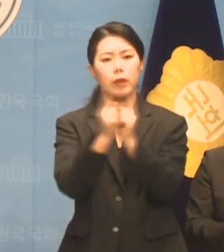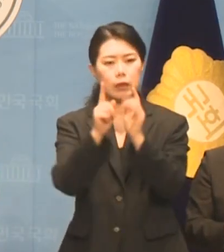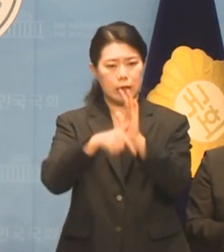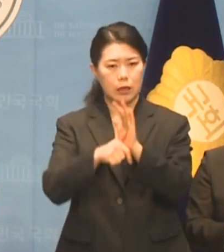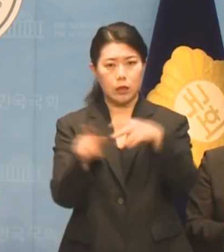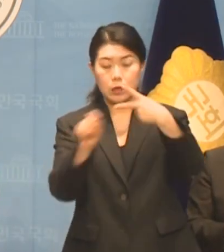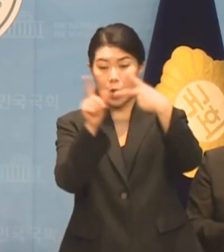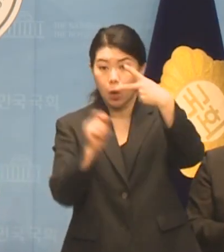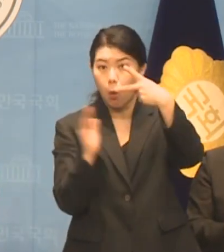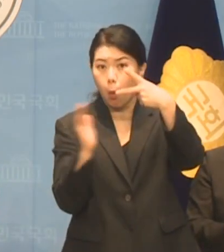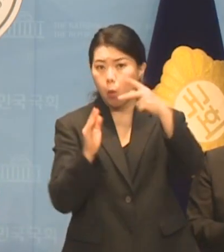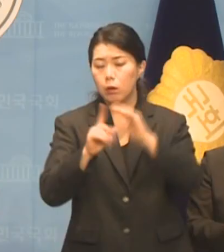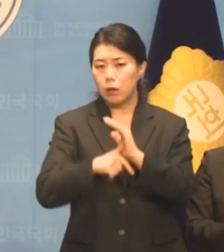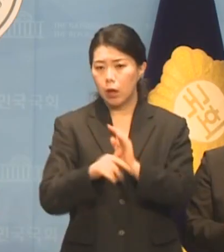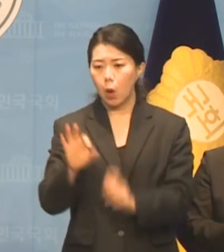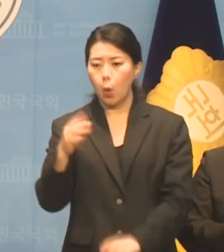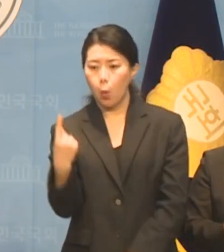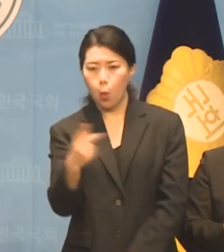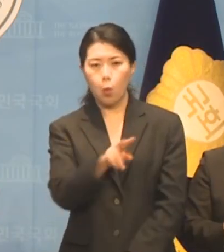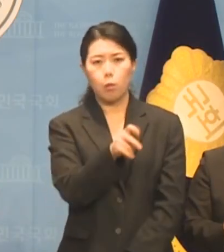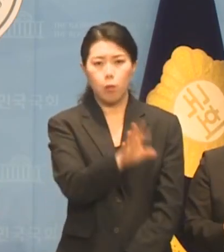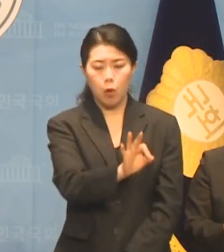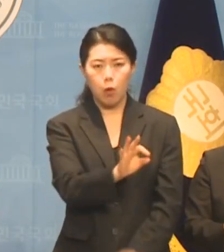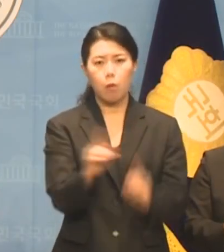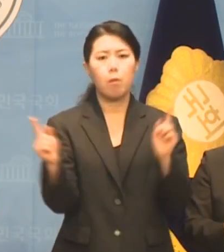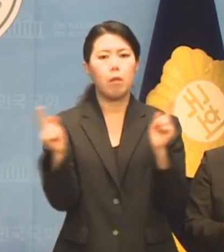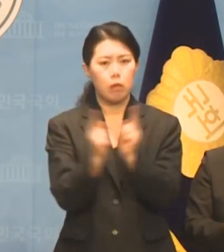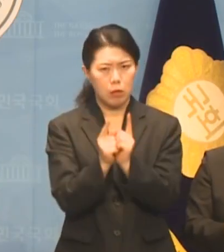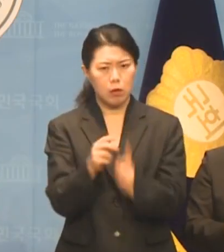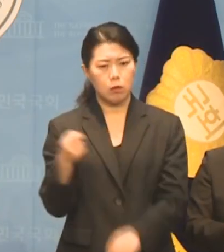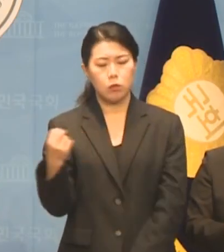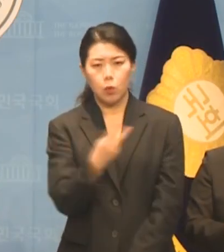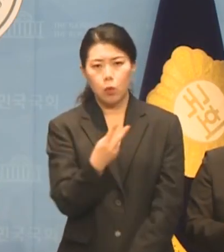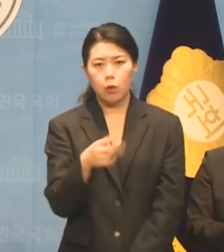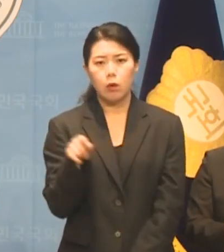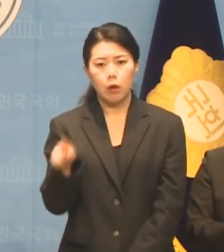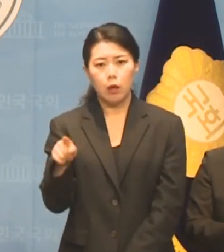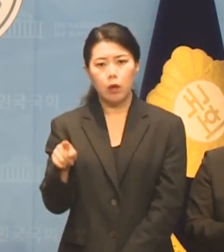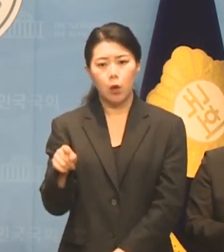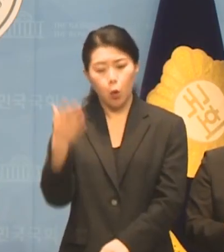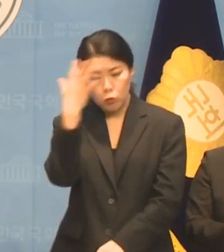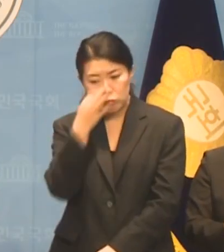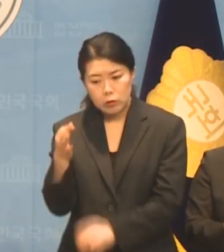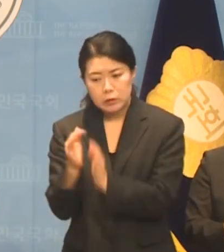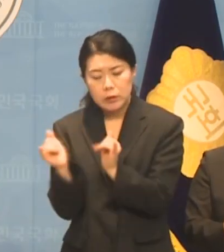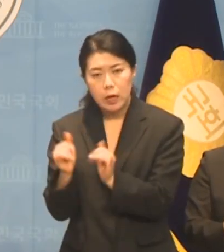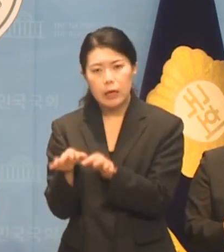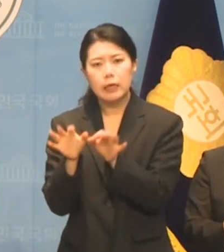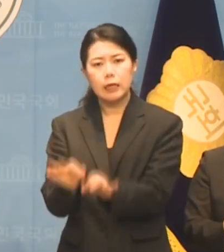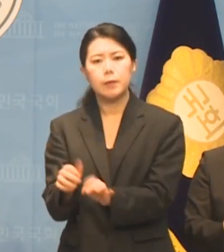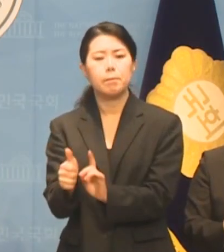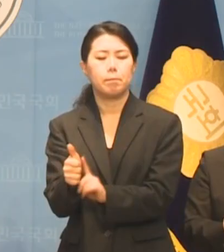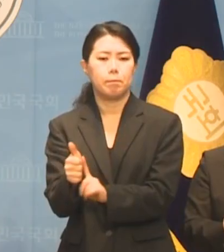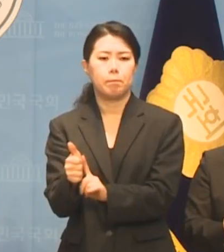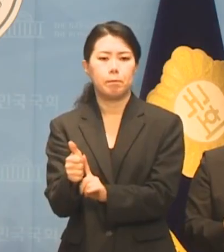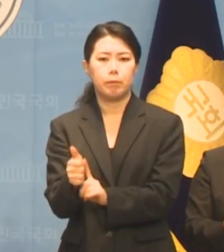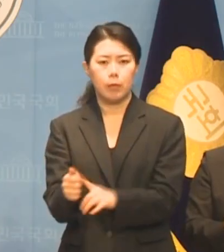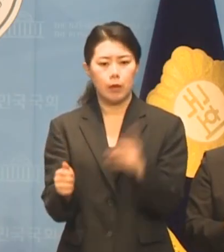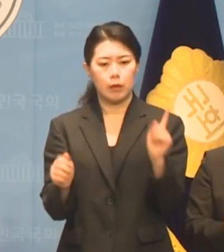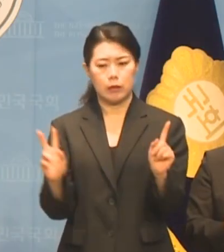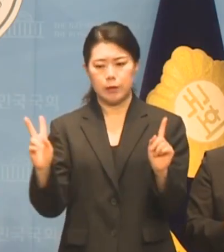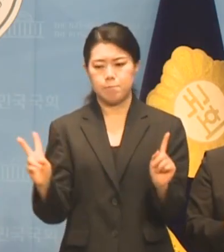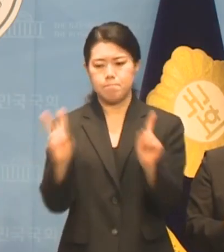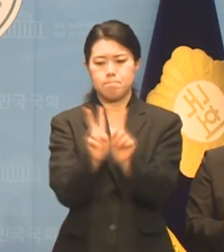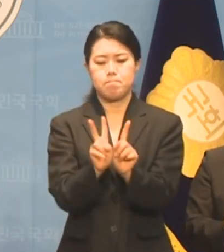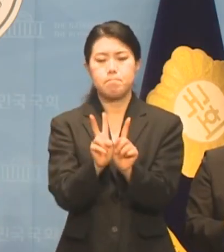2월 중순에 오세훈 시장과 명태균 씨 그리고 오세훈 시장의 후원자 김모 씨가 3자